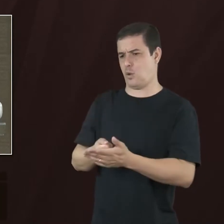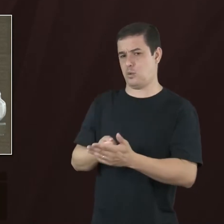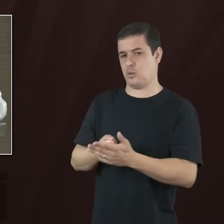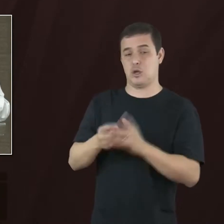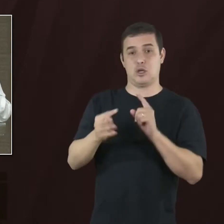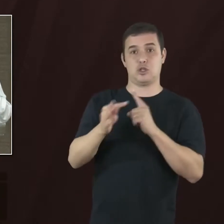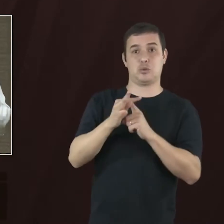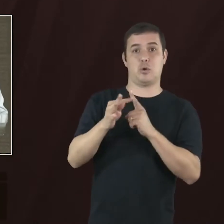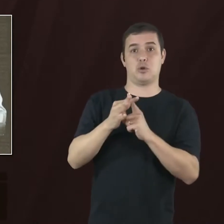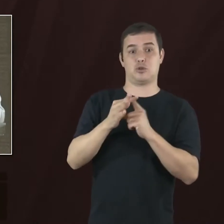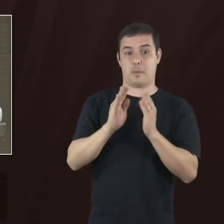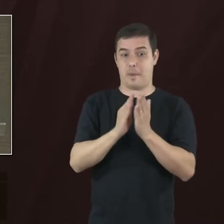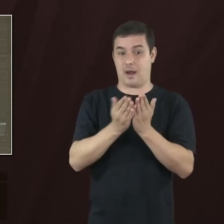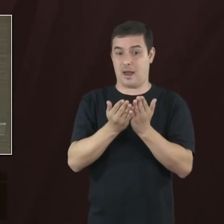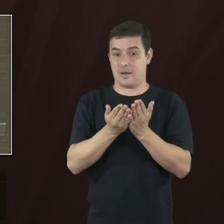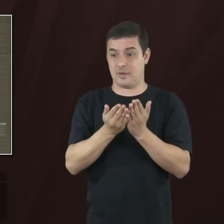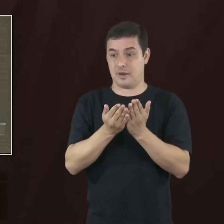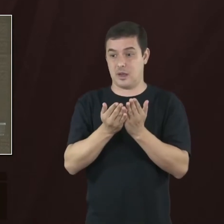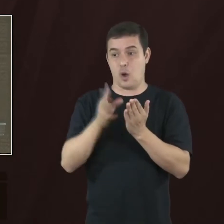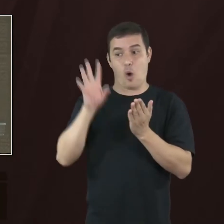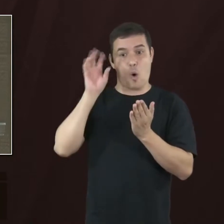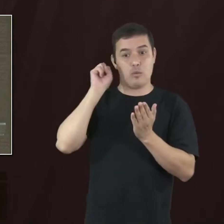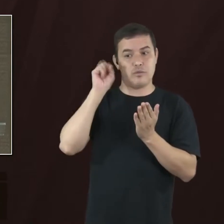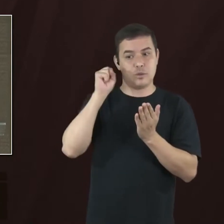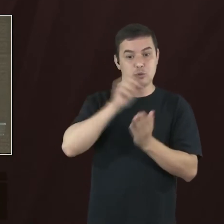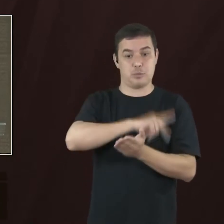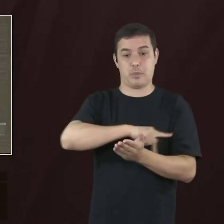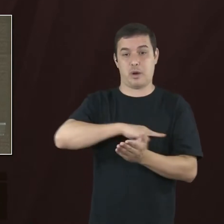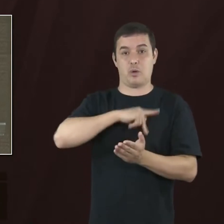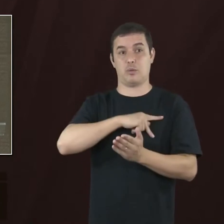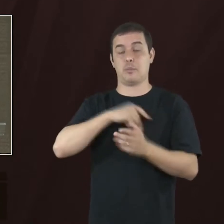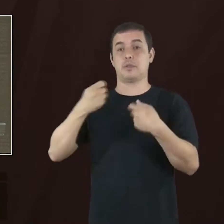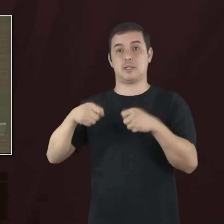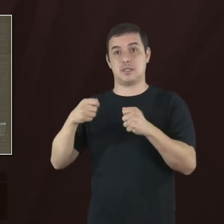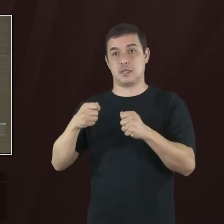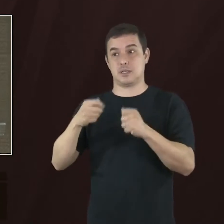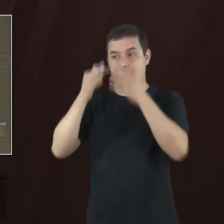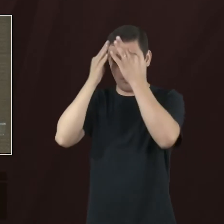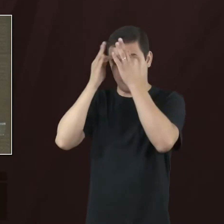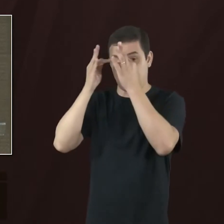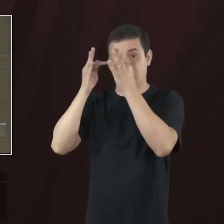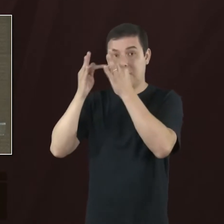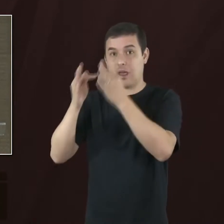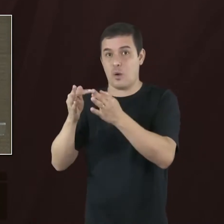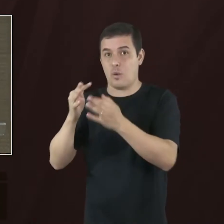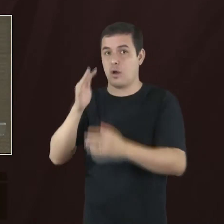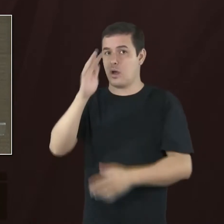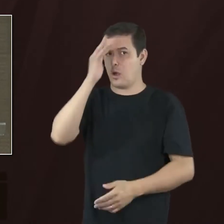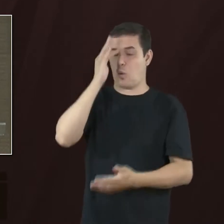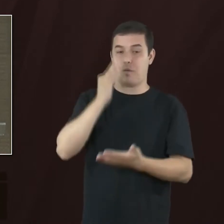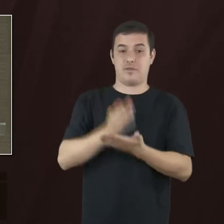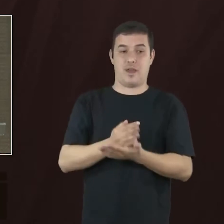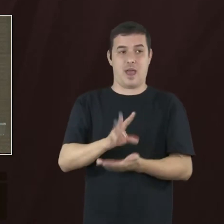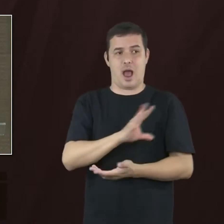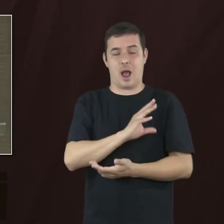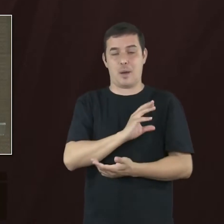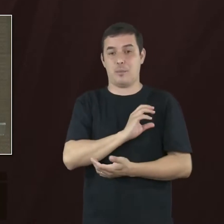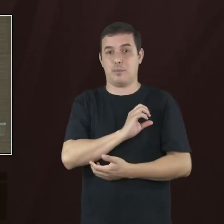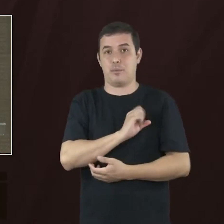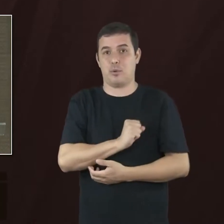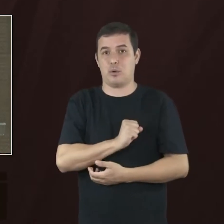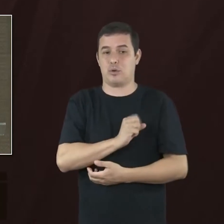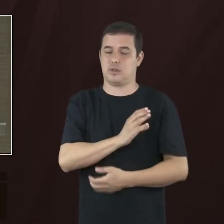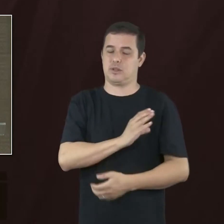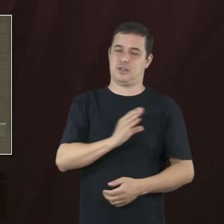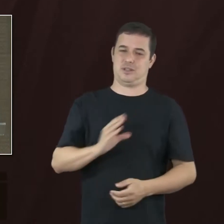que de Paulo ouviu, com fé e com o amor que está em